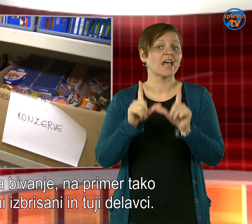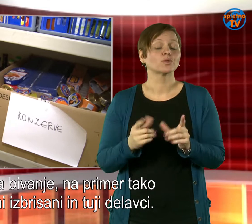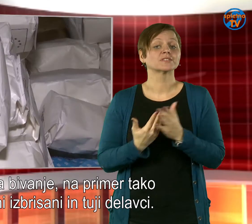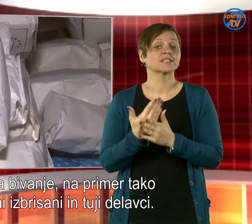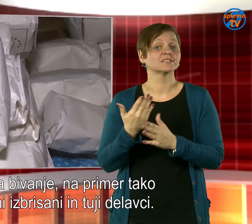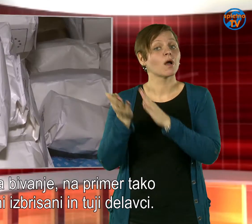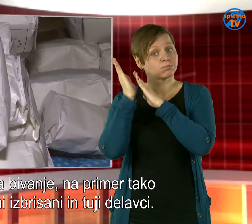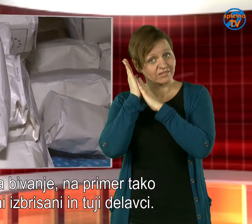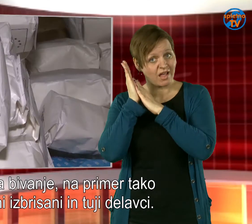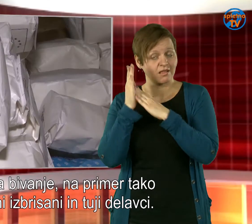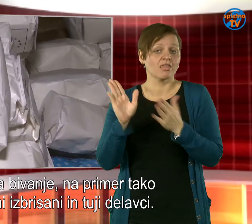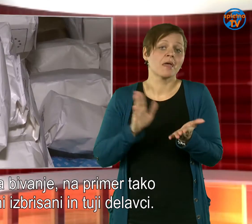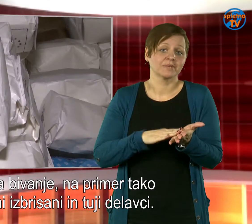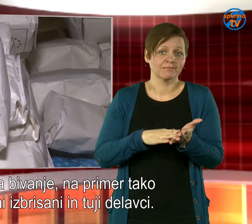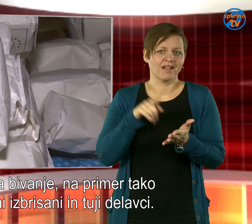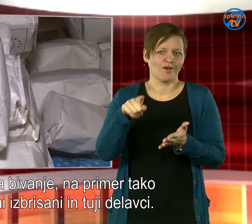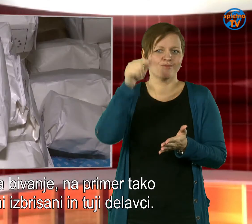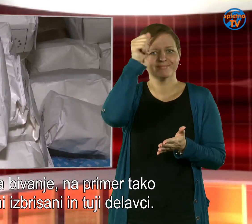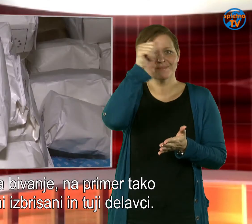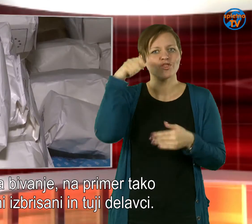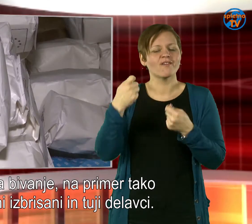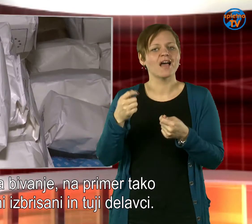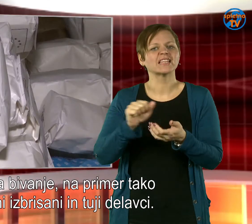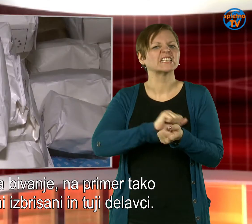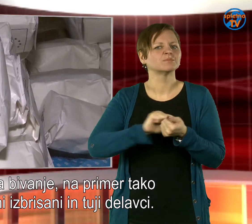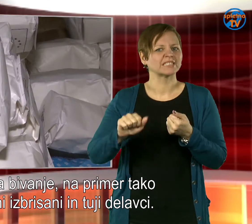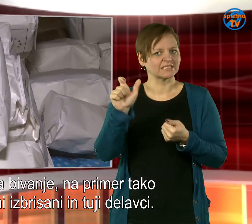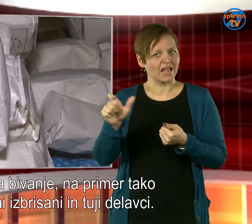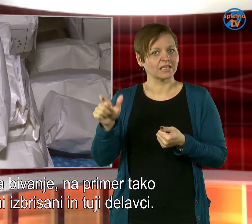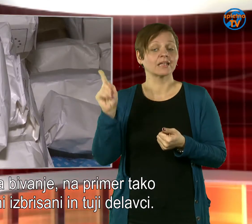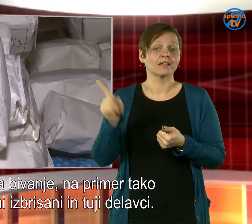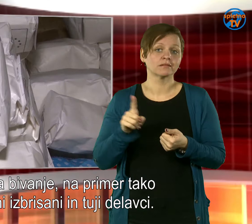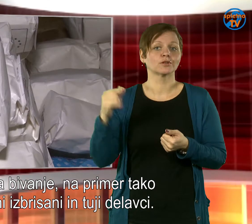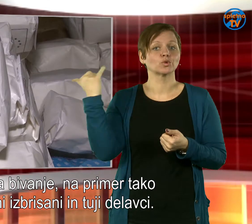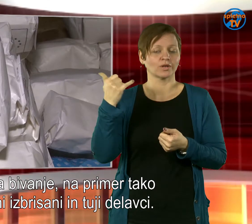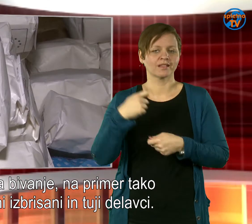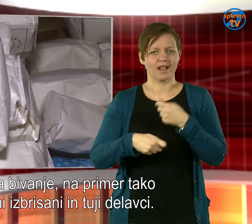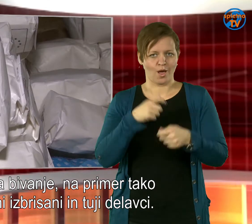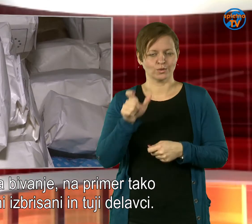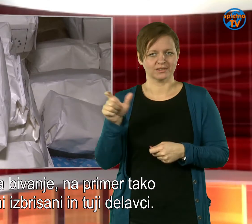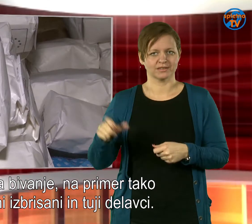na primer tako imenovani izbrisani in tuji delavci.